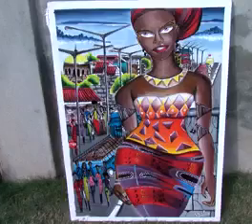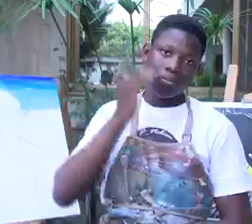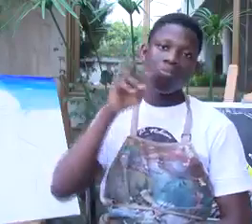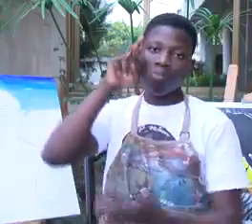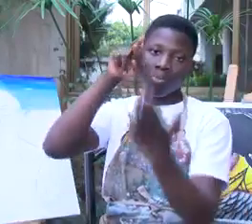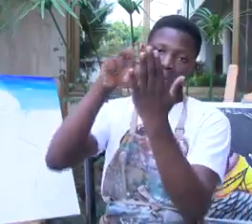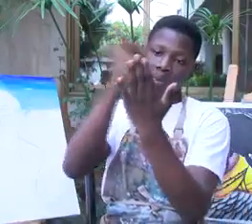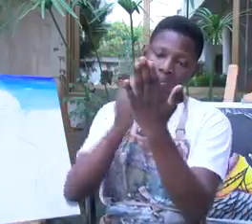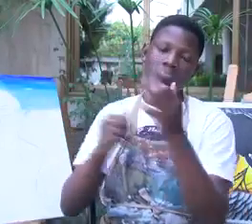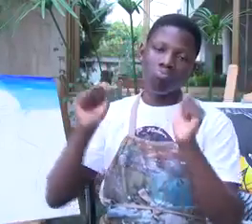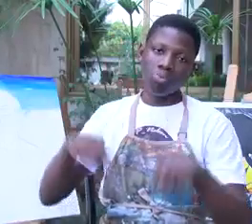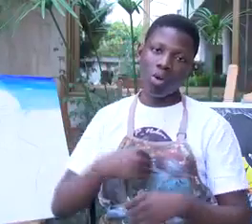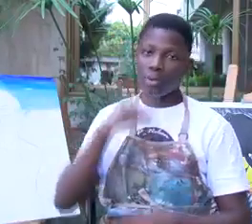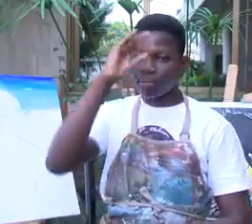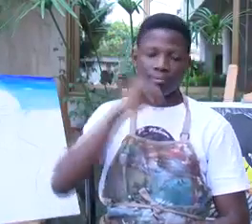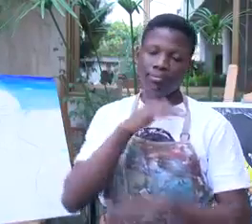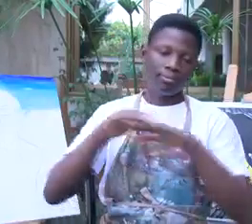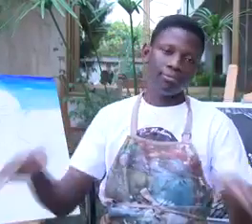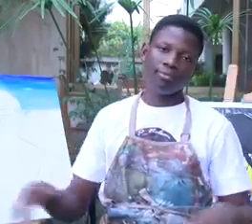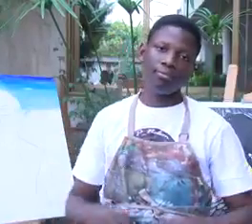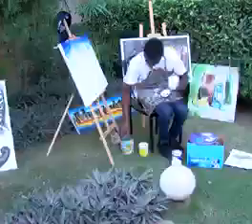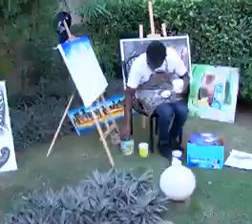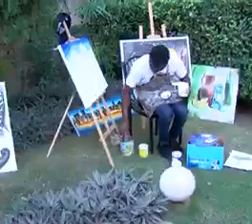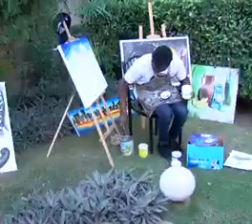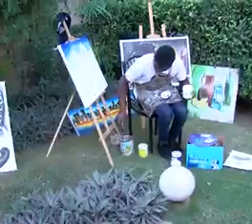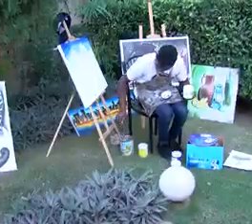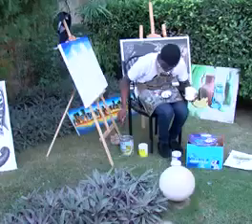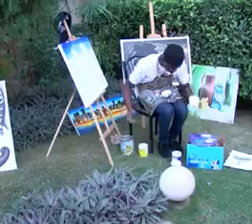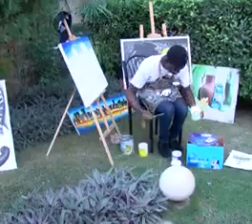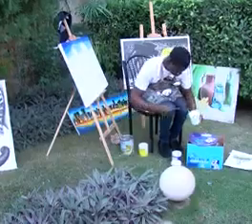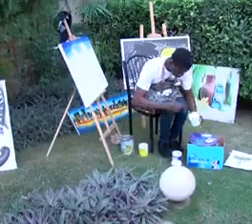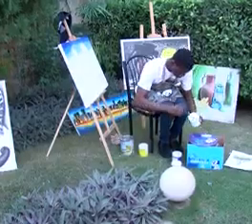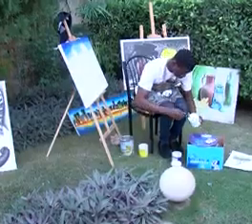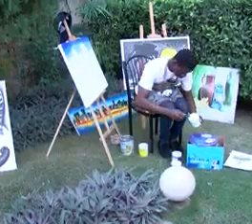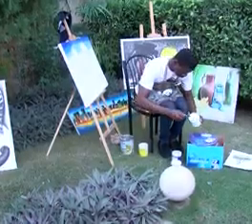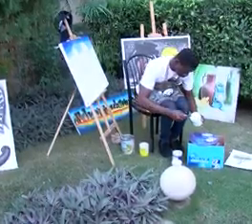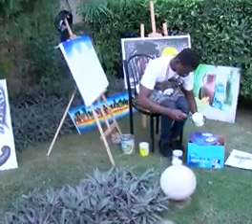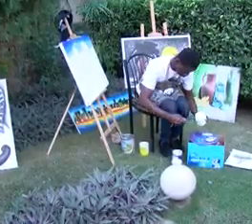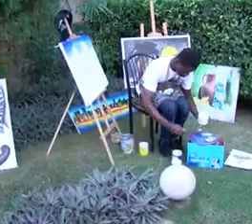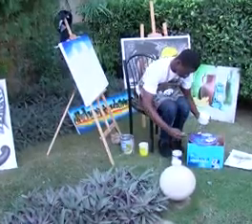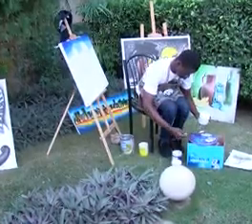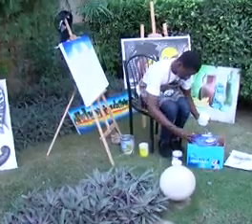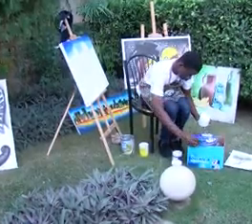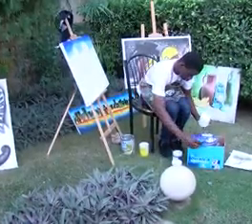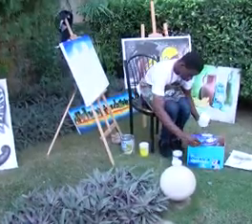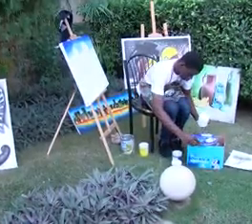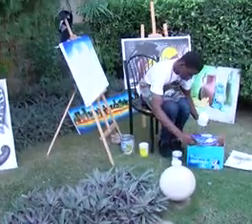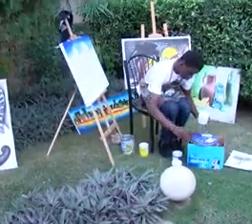créatures masculines, ça viendra plus tard. Ce jeune qui s'inspire de tout ce qu'il voit, reste déterminé